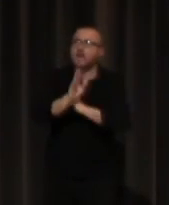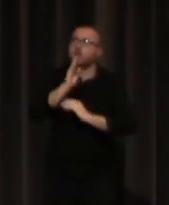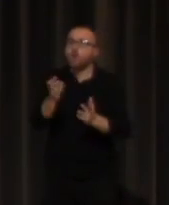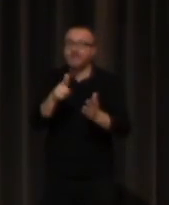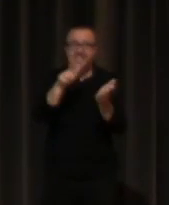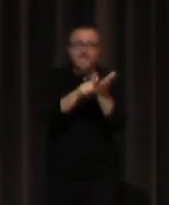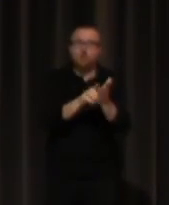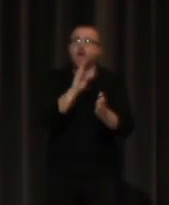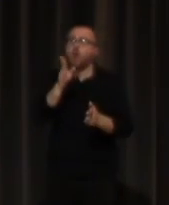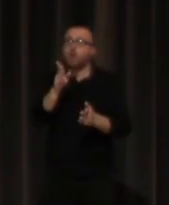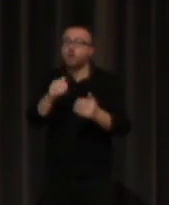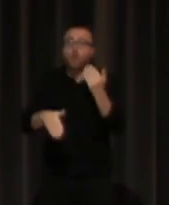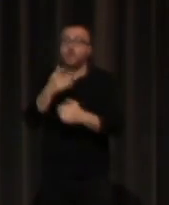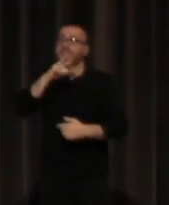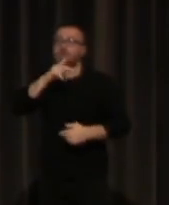abans de ser dita.